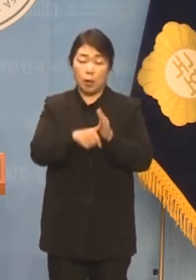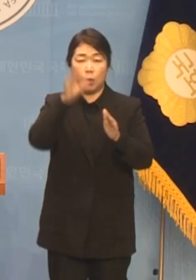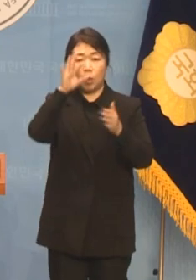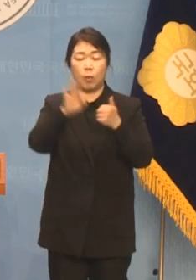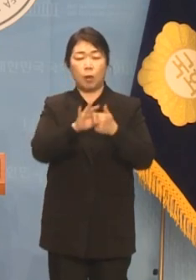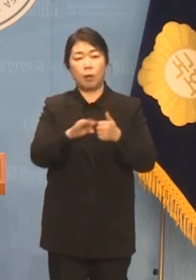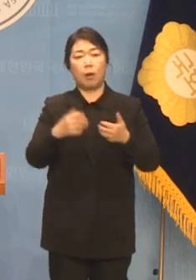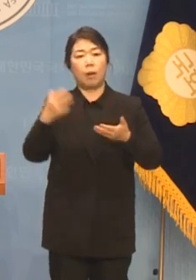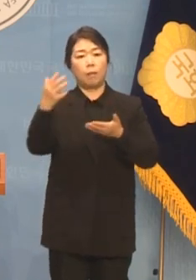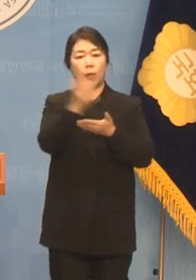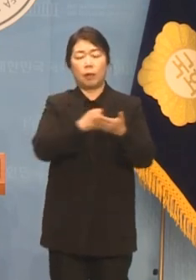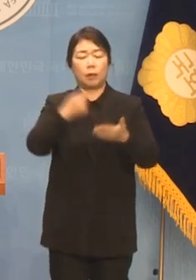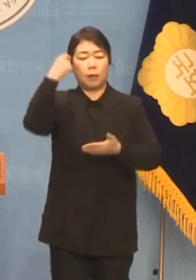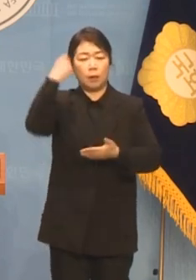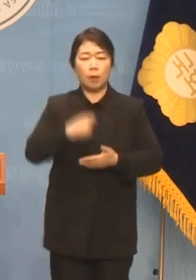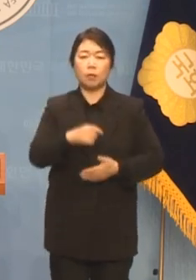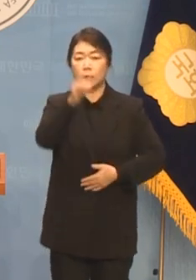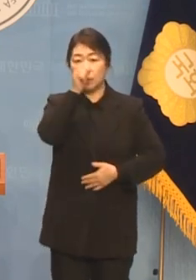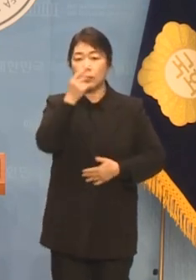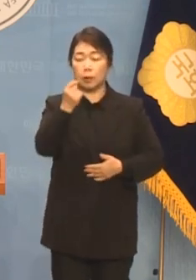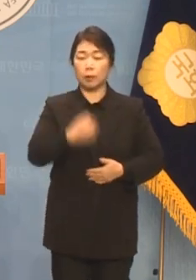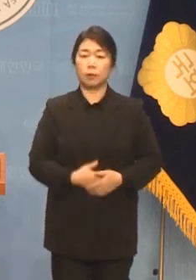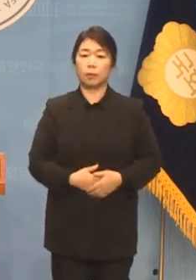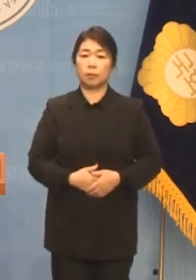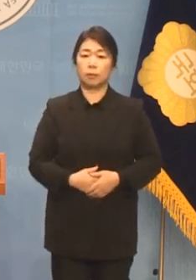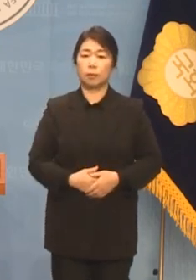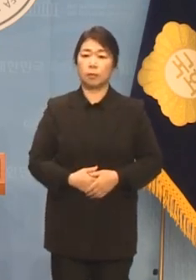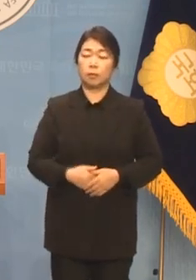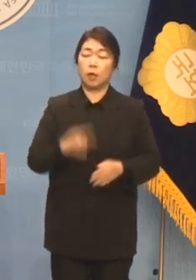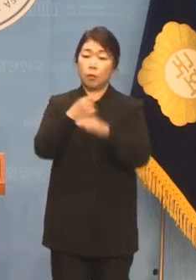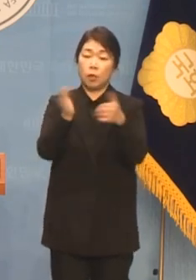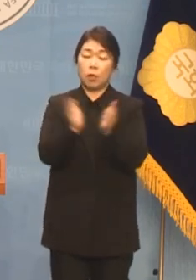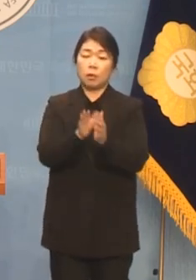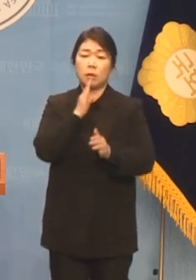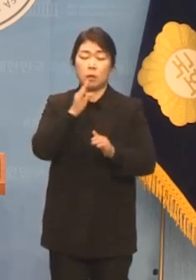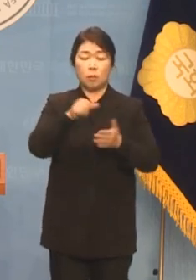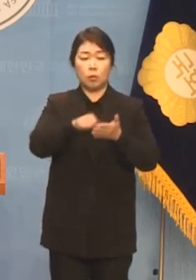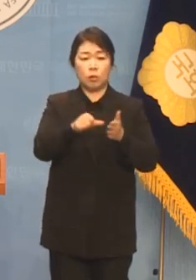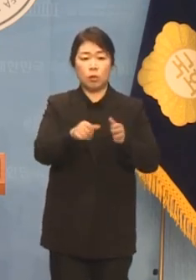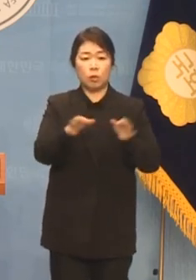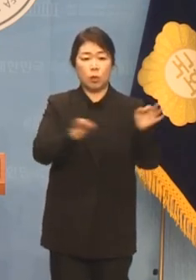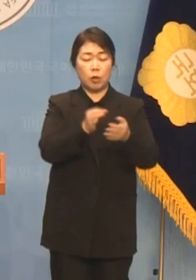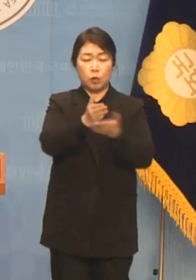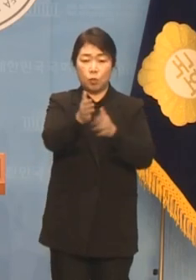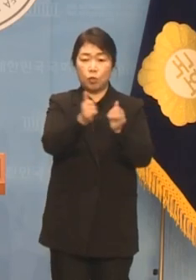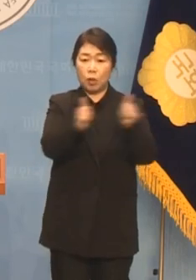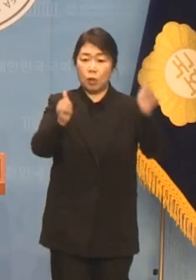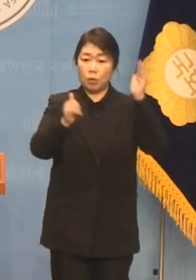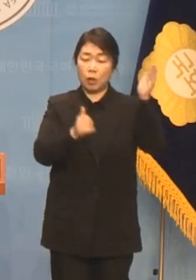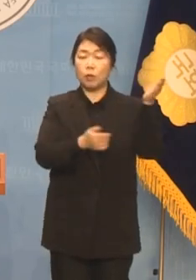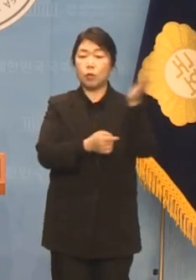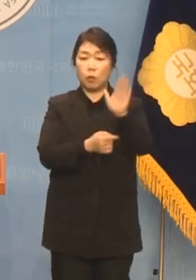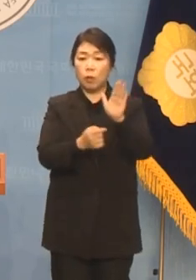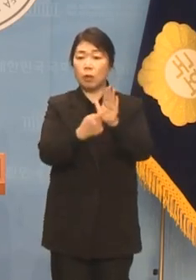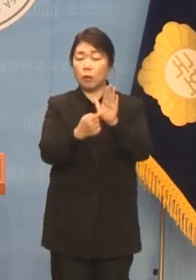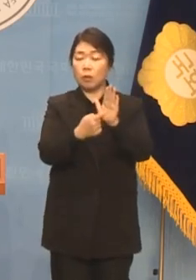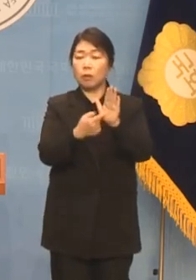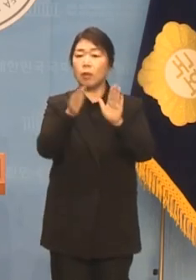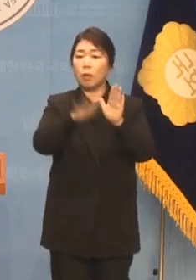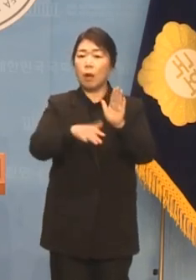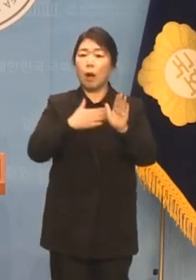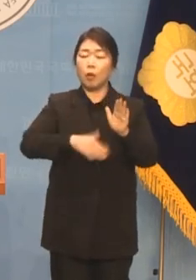박탈감을 남겼습니다 민주당이 실물경제 전문가라고 추켜세운 공보가